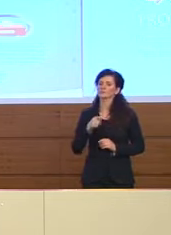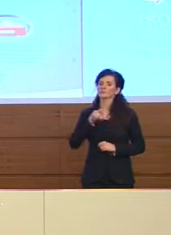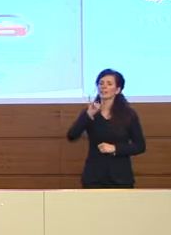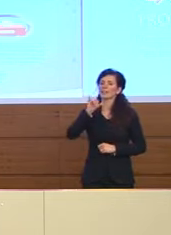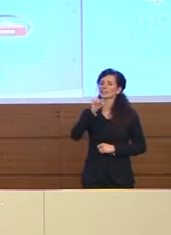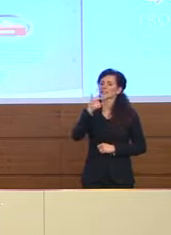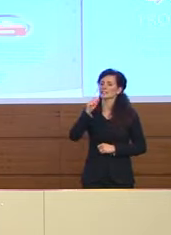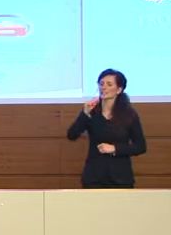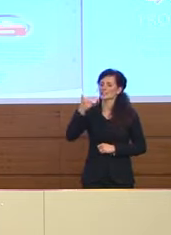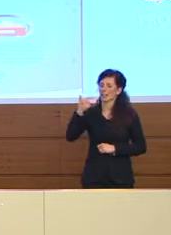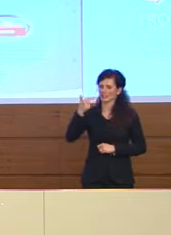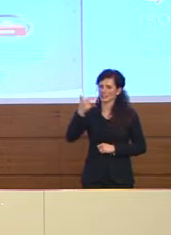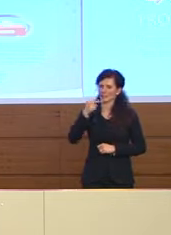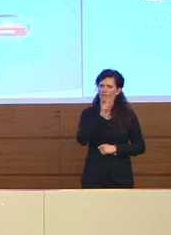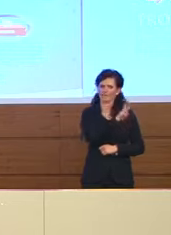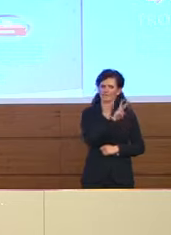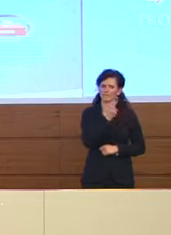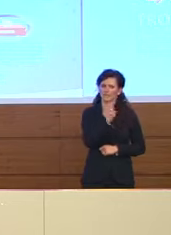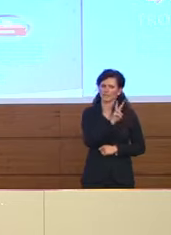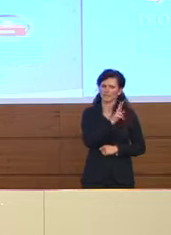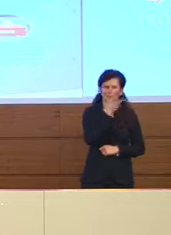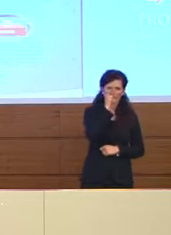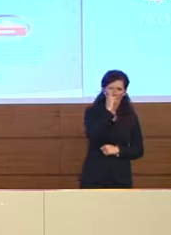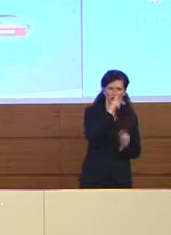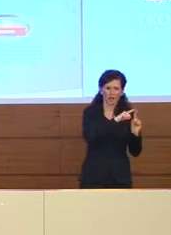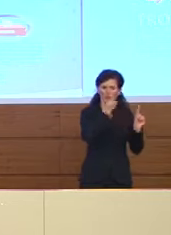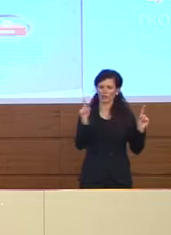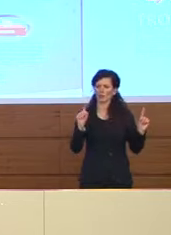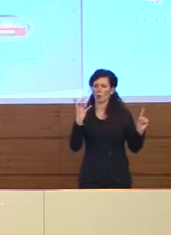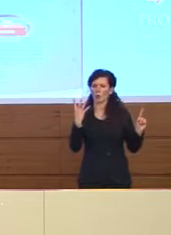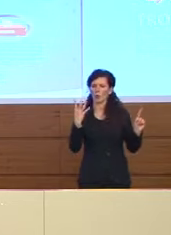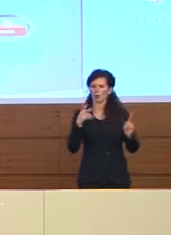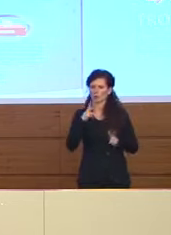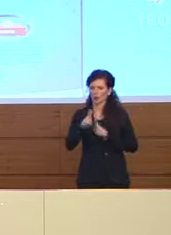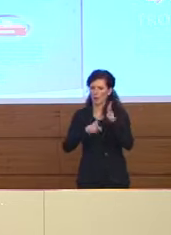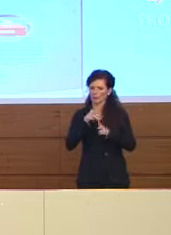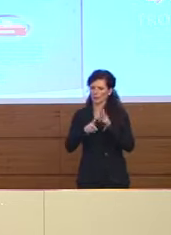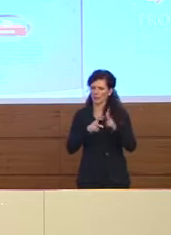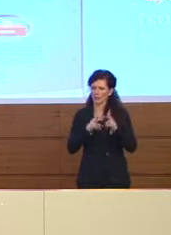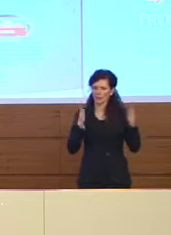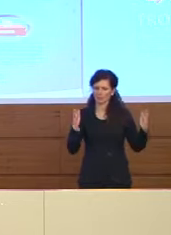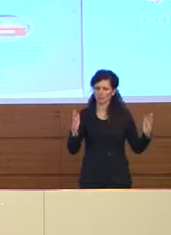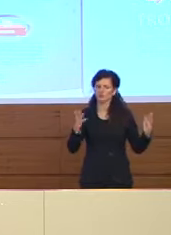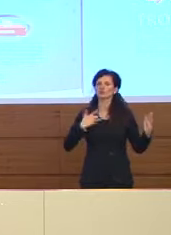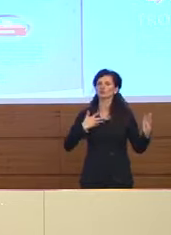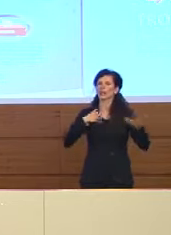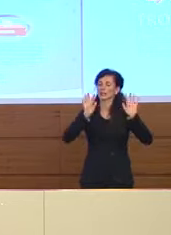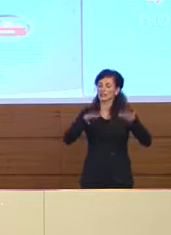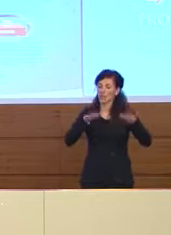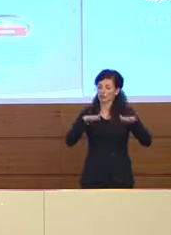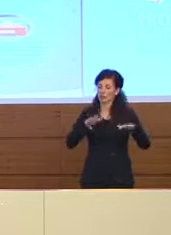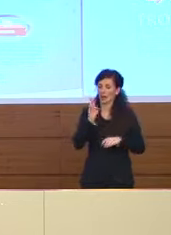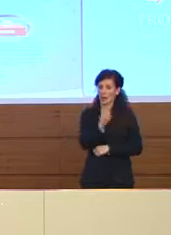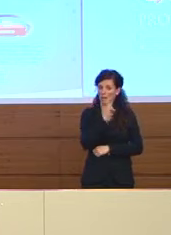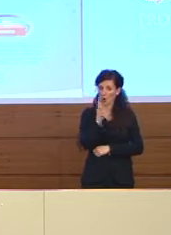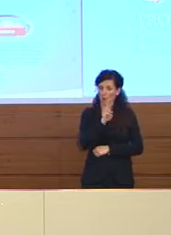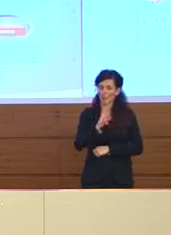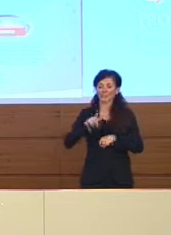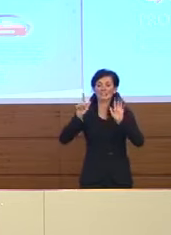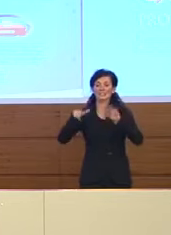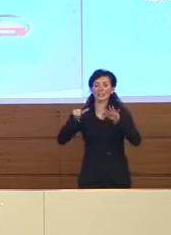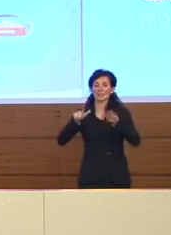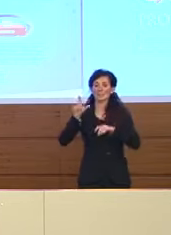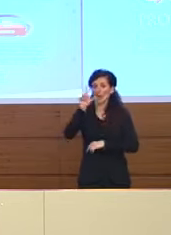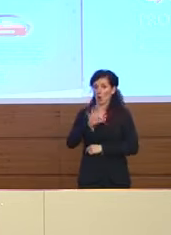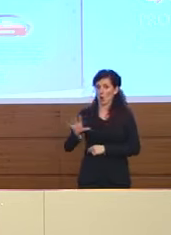22 febbraio e 4 aprile ci sarebbero 10.000 morti 7 mila solo in lombardia in